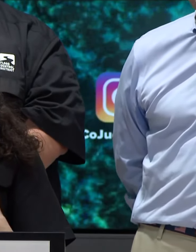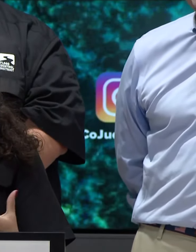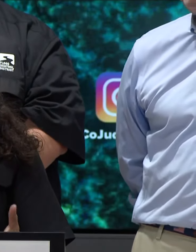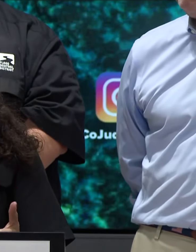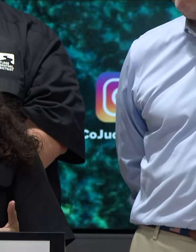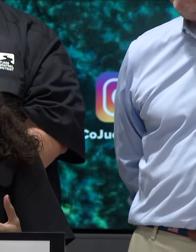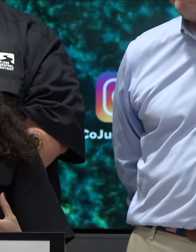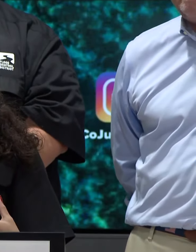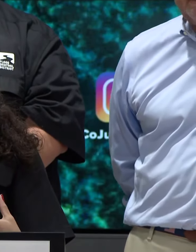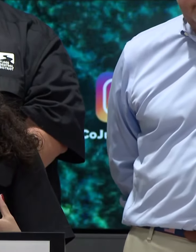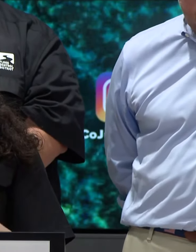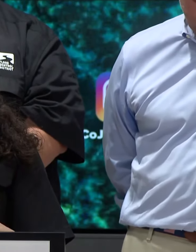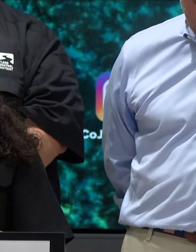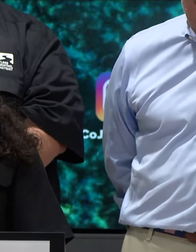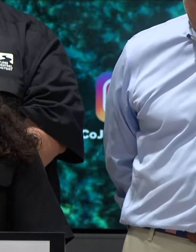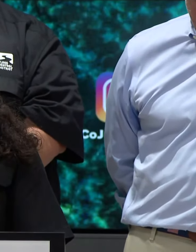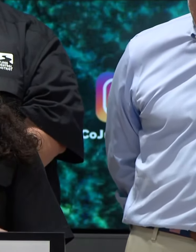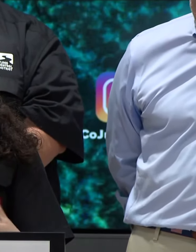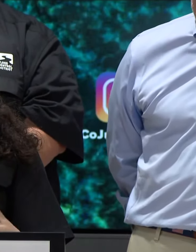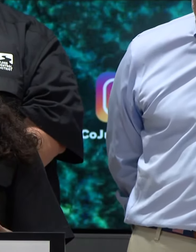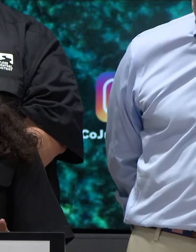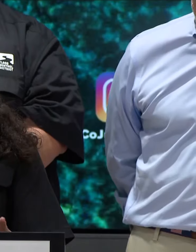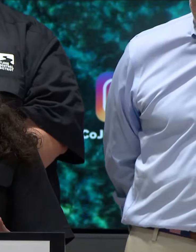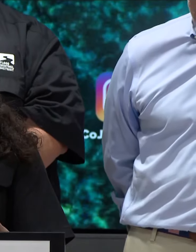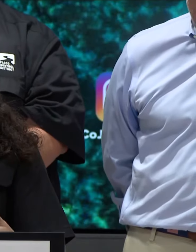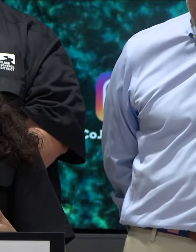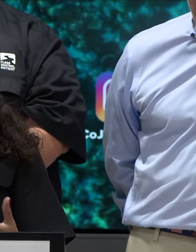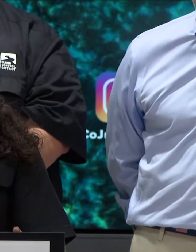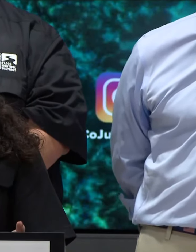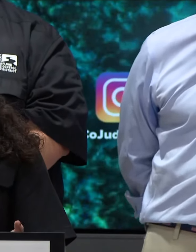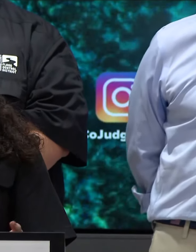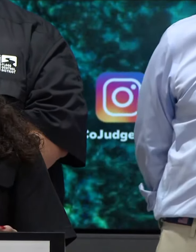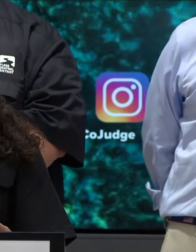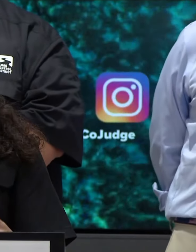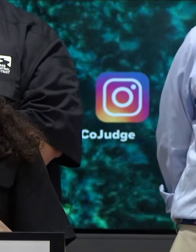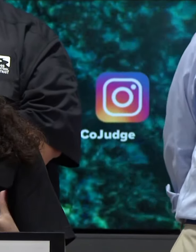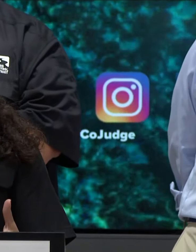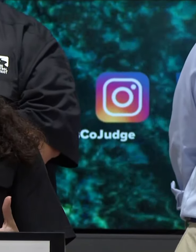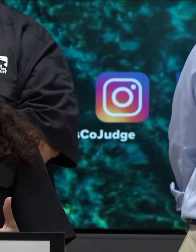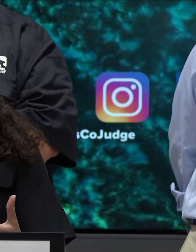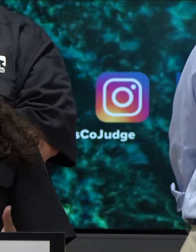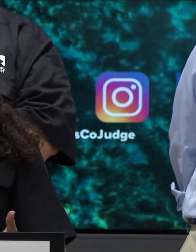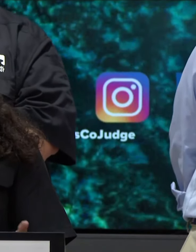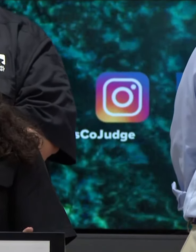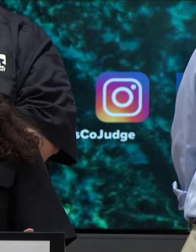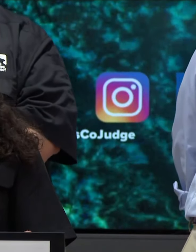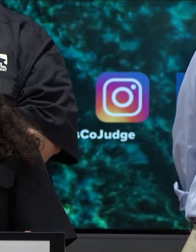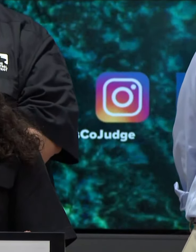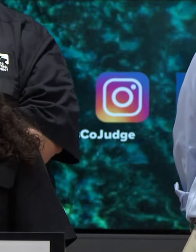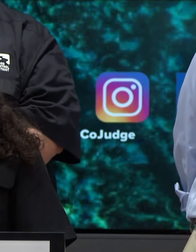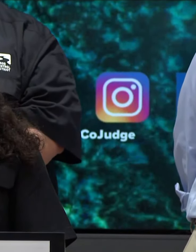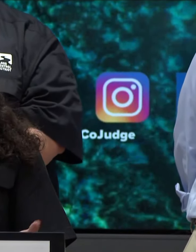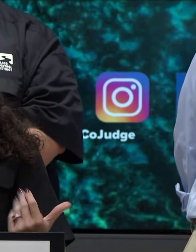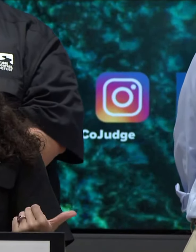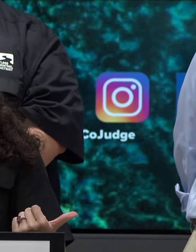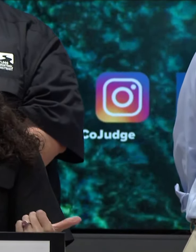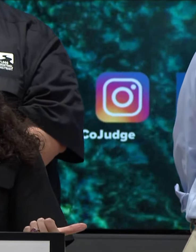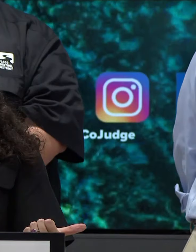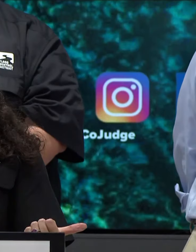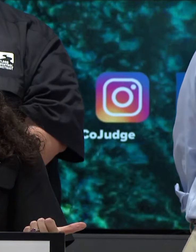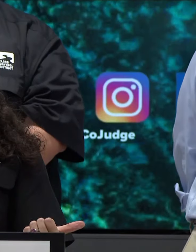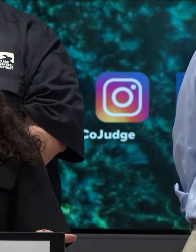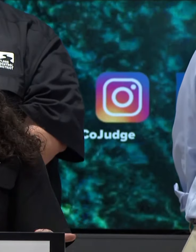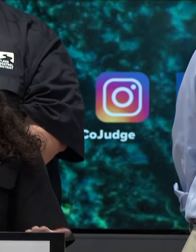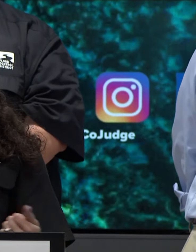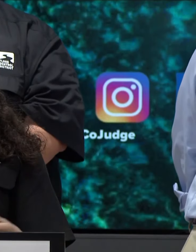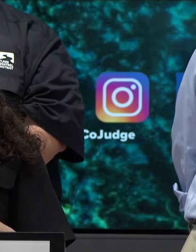hablamos, o sea, refugios de donde uno puede pasar toda la noche. Lo bueno es que realmente la gente no usa esos refugios mucho. Ahorita durante